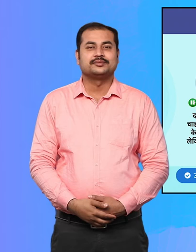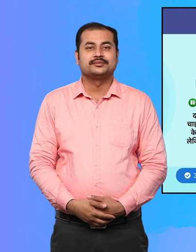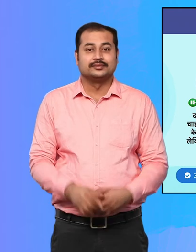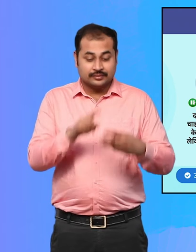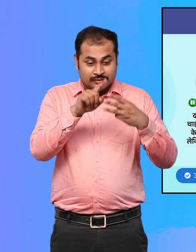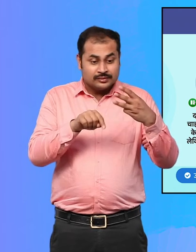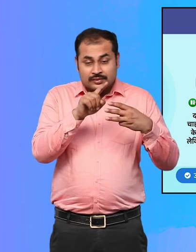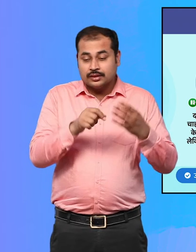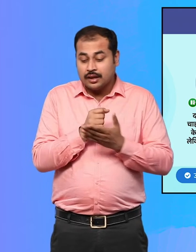झाल